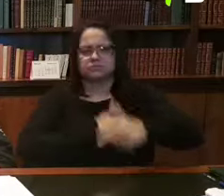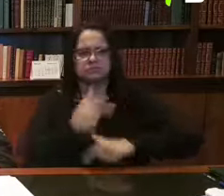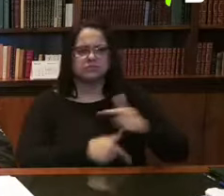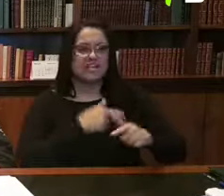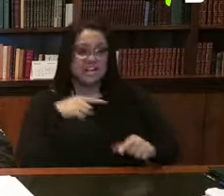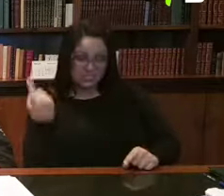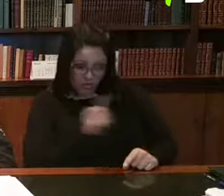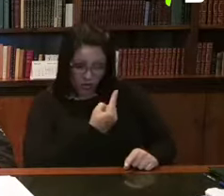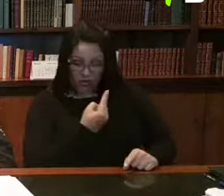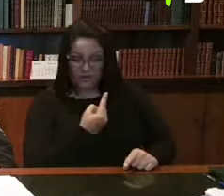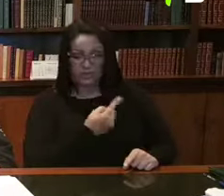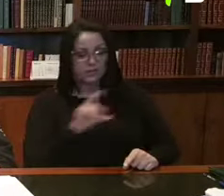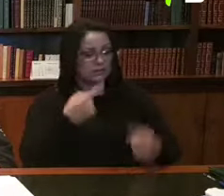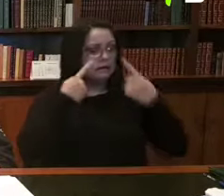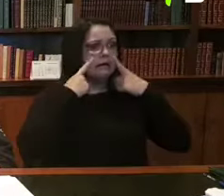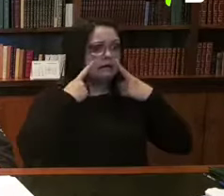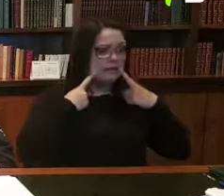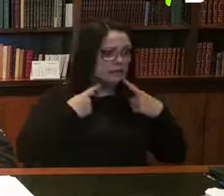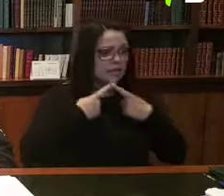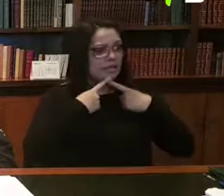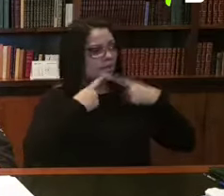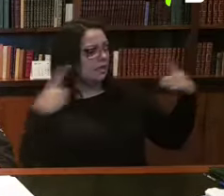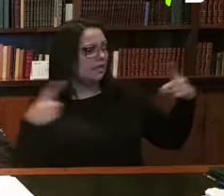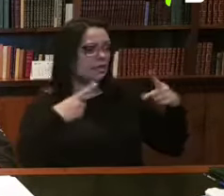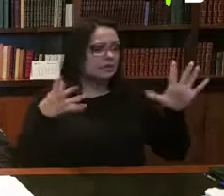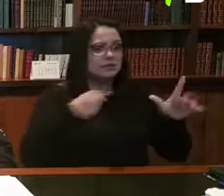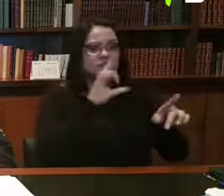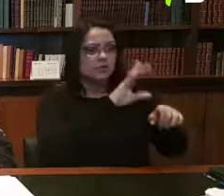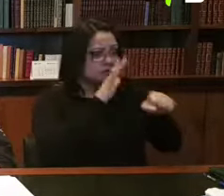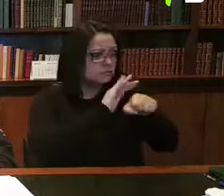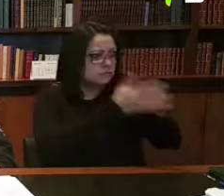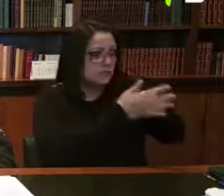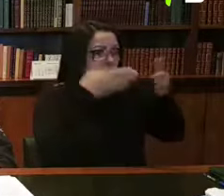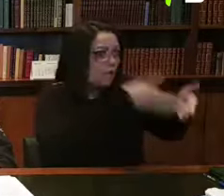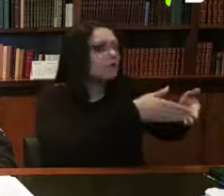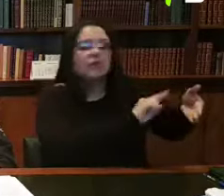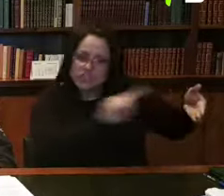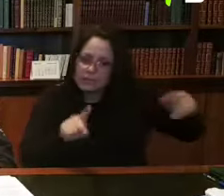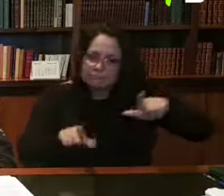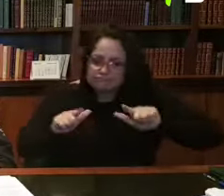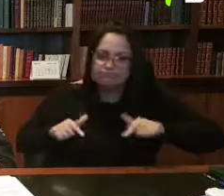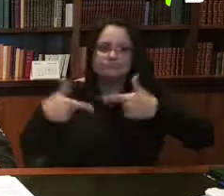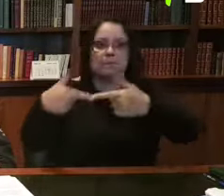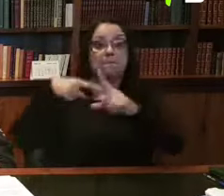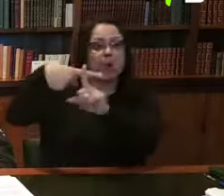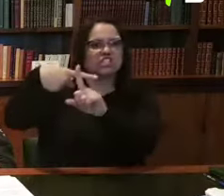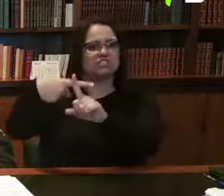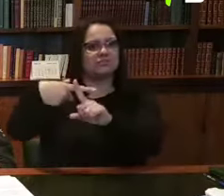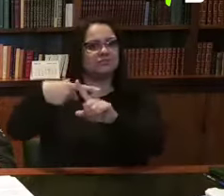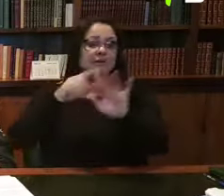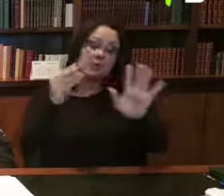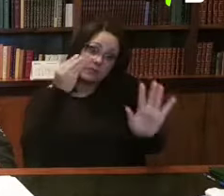período em vez de estarmos só nos lamentando enfrentando só doença nós estamos também com uma pauta positiva e agora